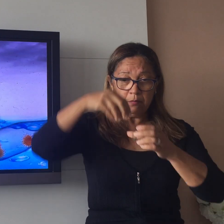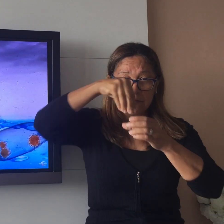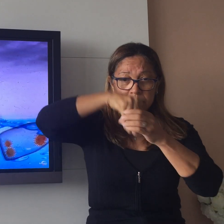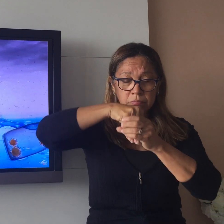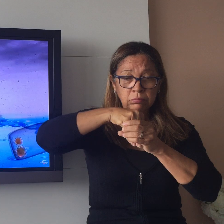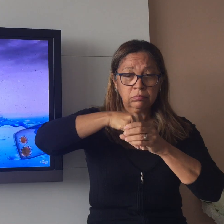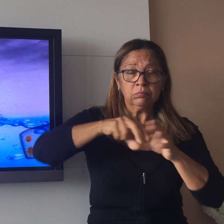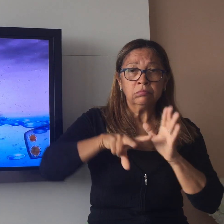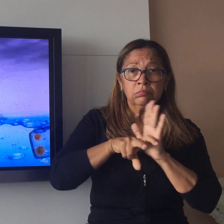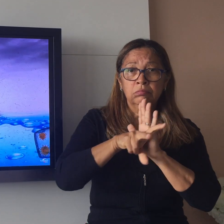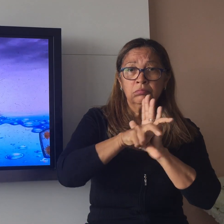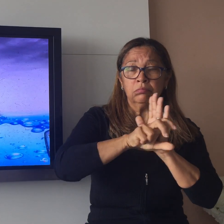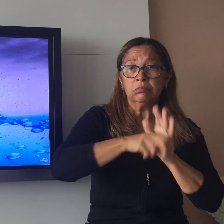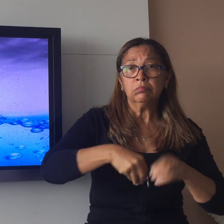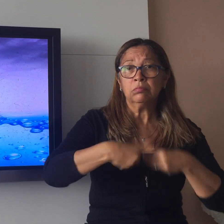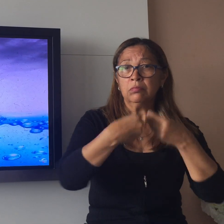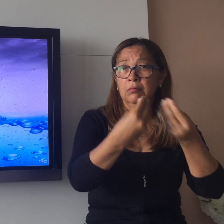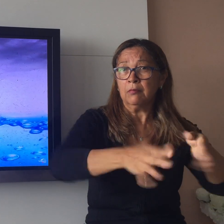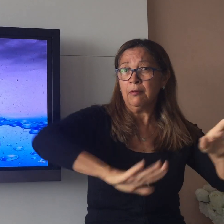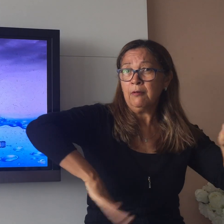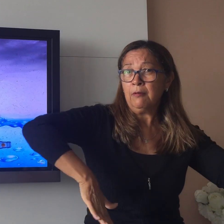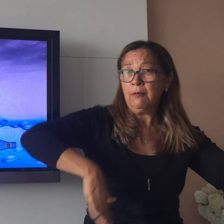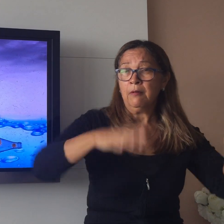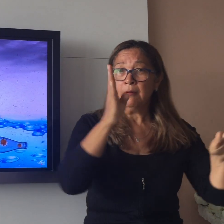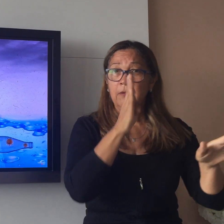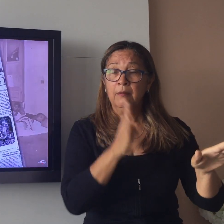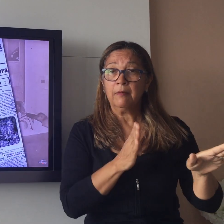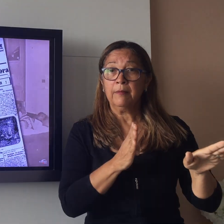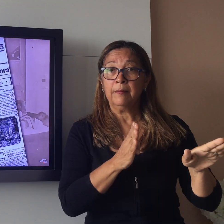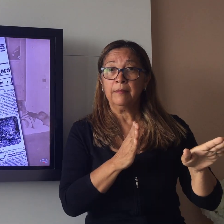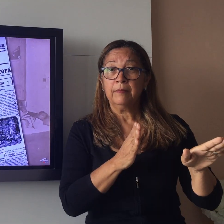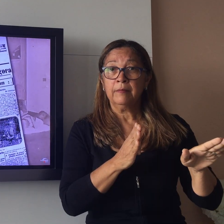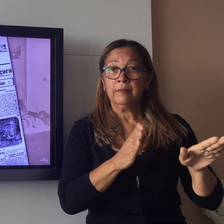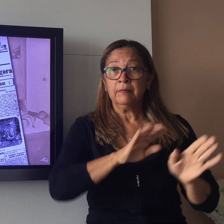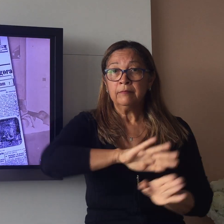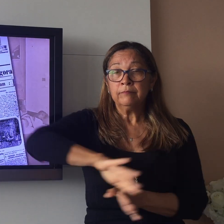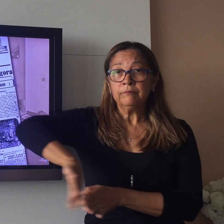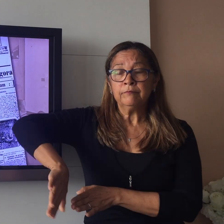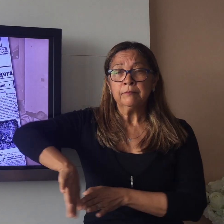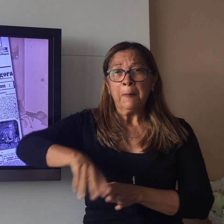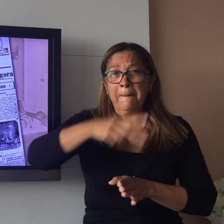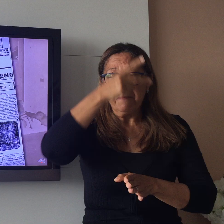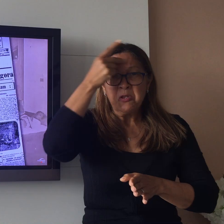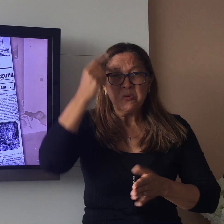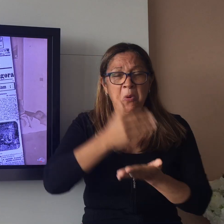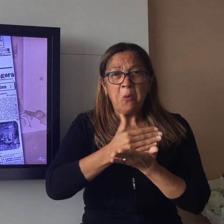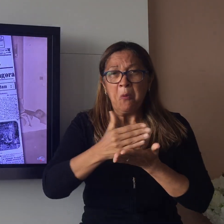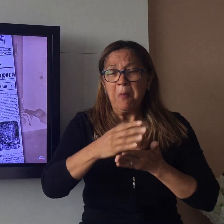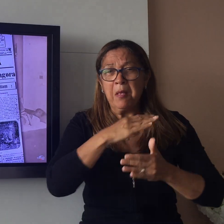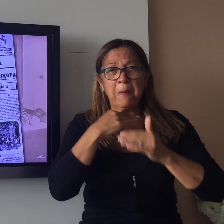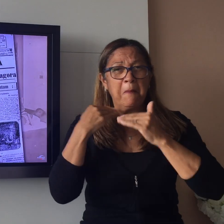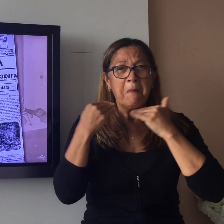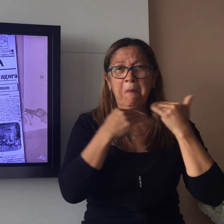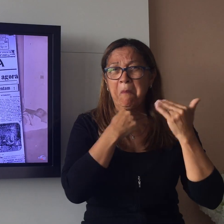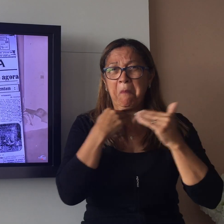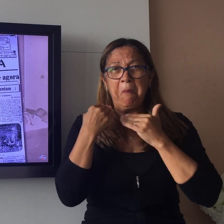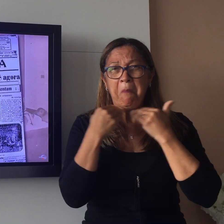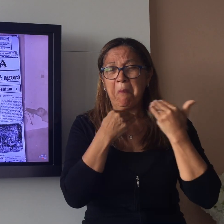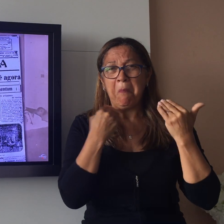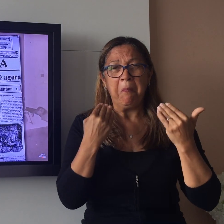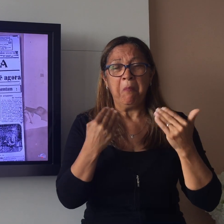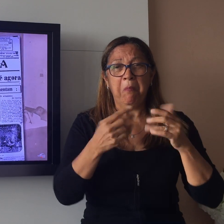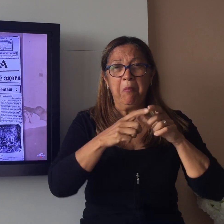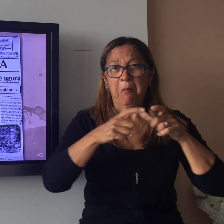o vírus e jogaram nas praias brasileiras. De uma hora para outra, milhares de pessoas